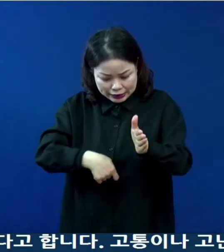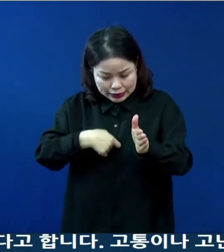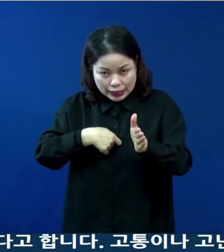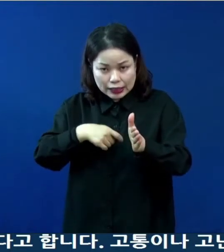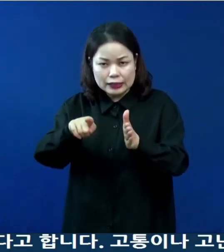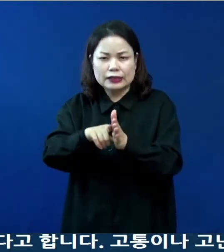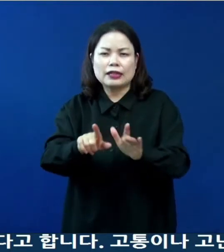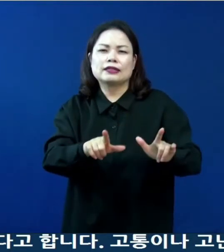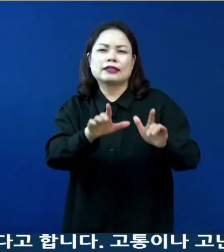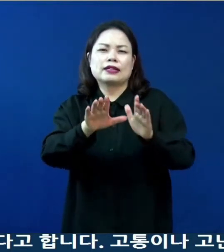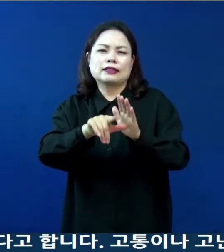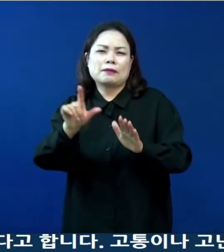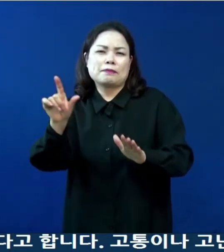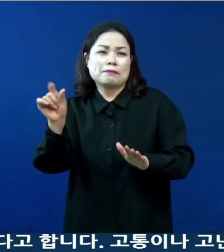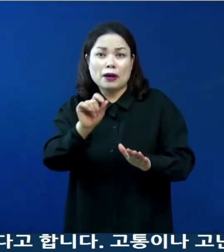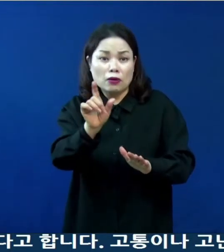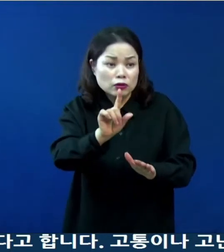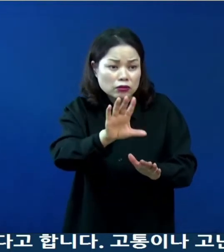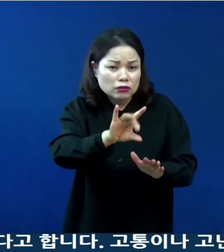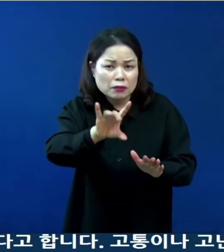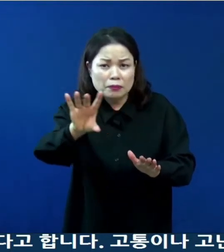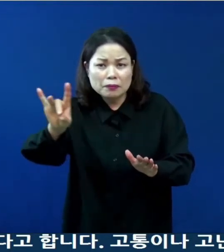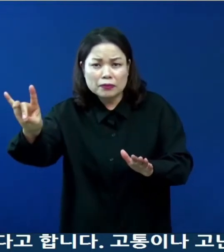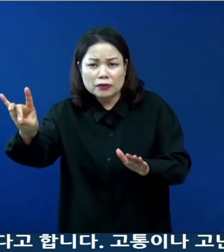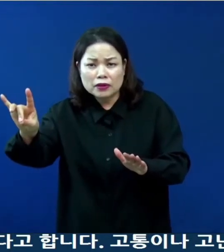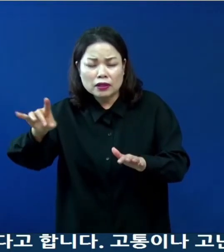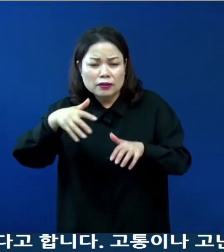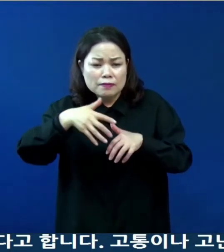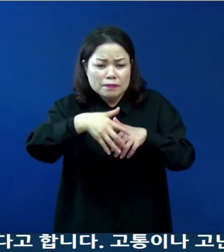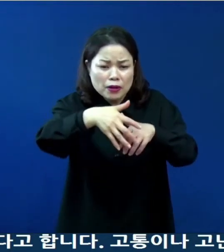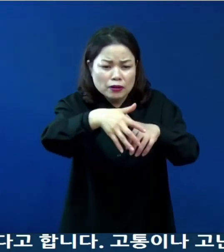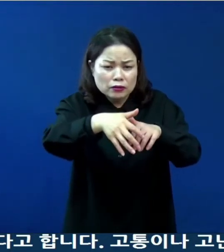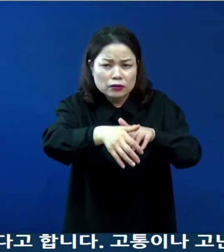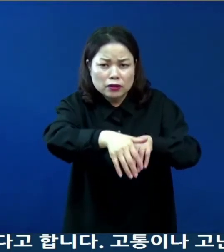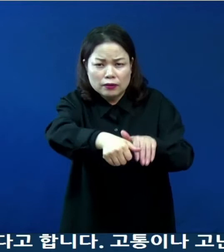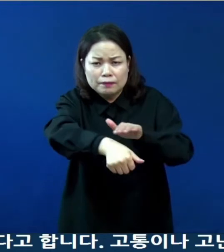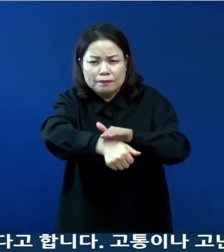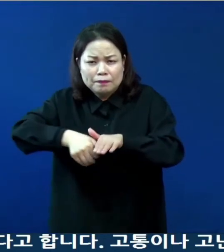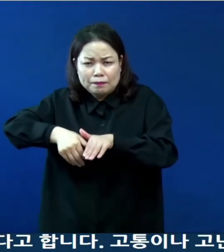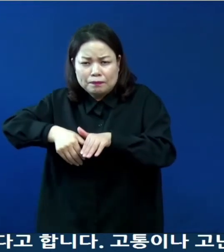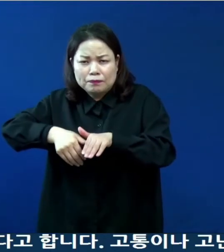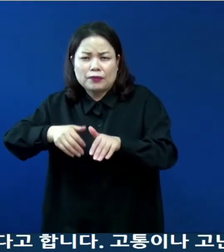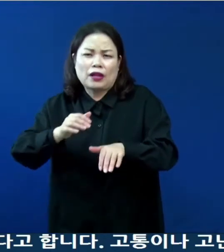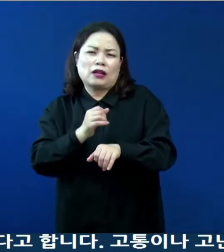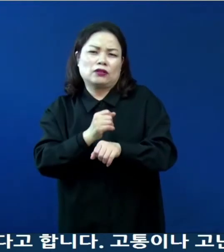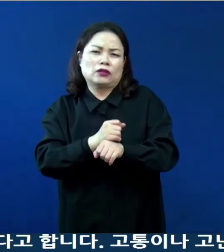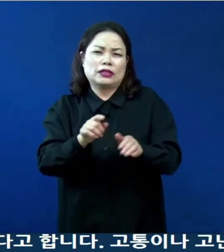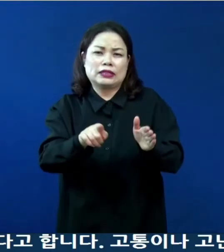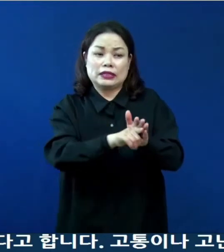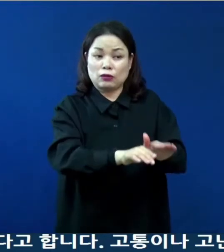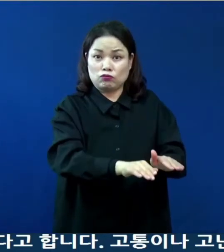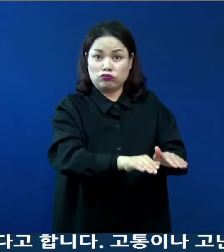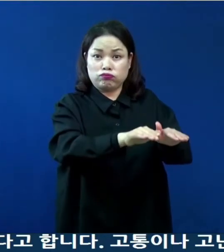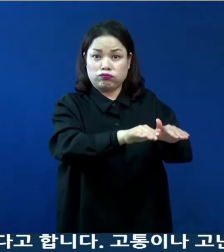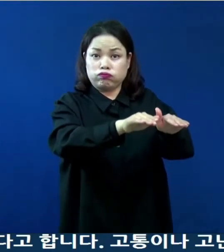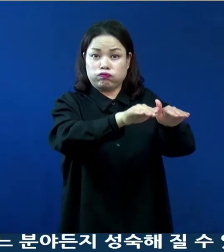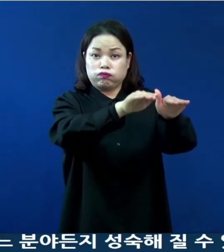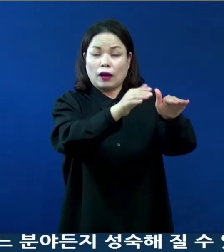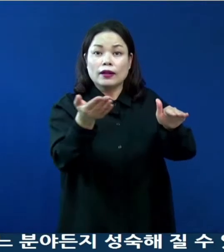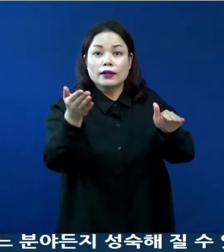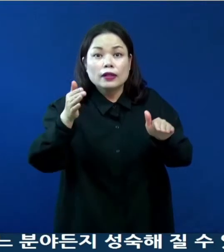때 때로는 빠르게, 때로는 점진적으로, 때로는 후퇴하기도 하면서 우리의 신앙이 성장해 갑니다.